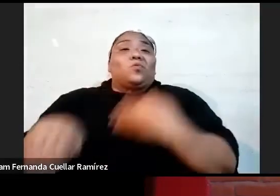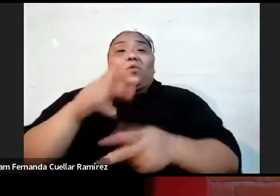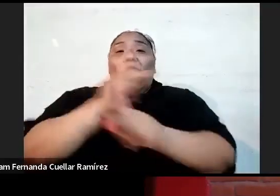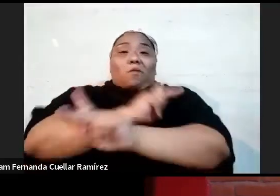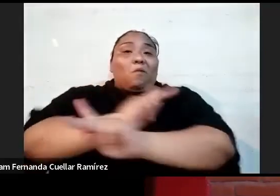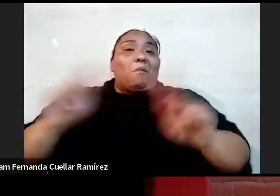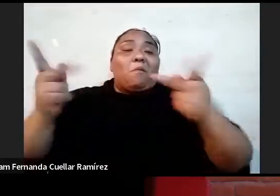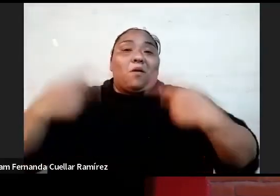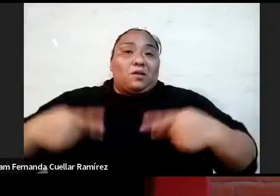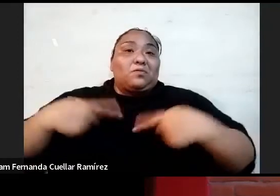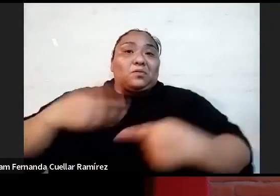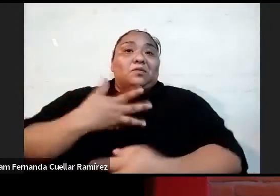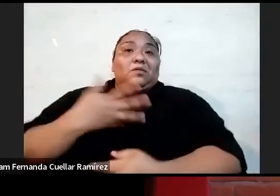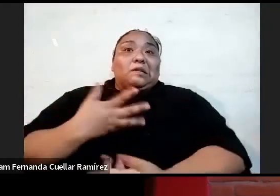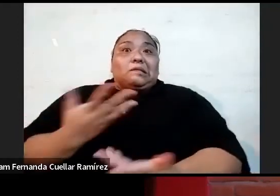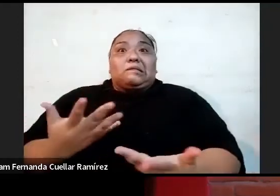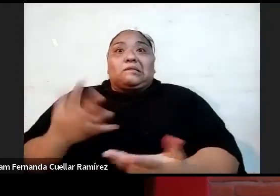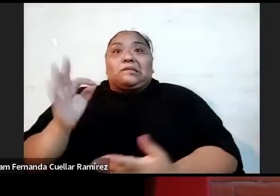tener